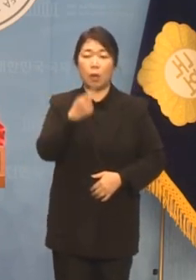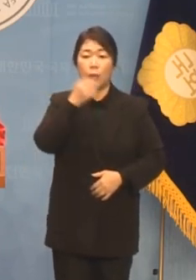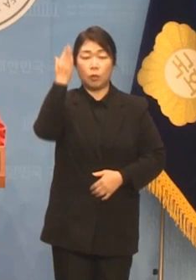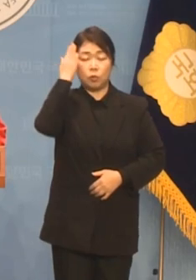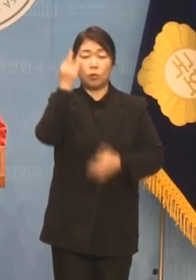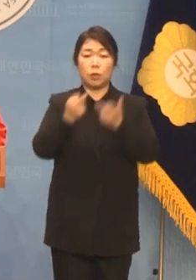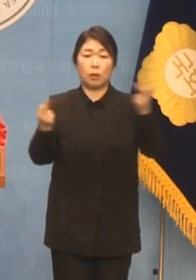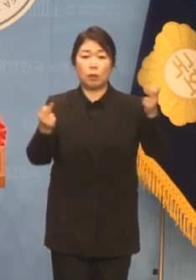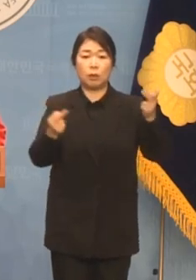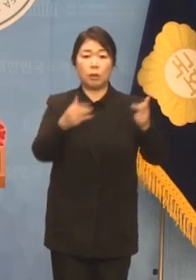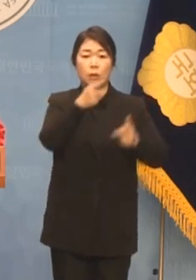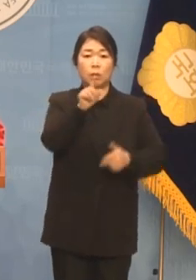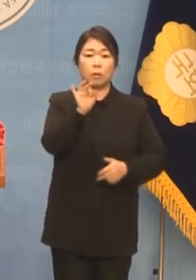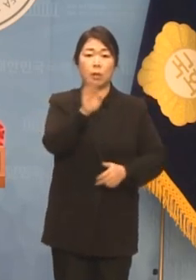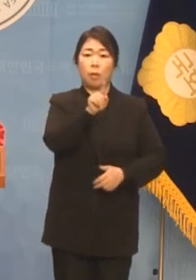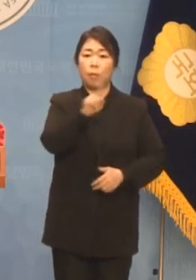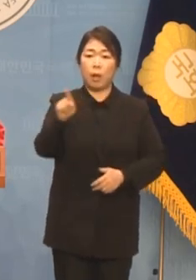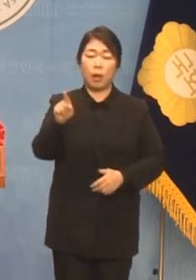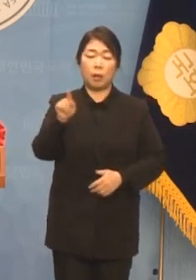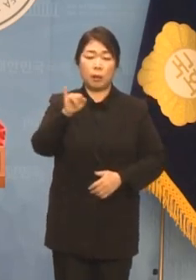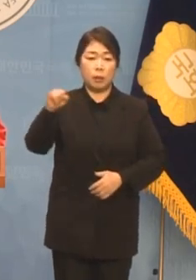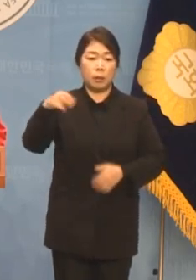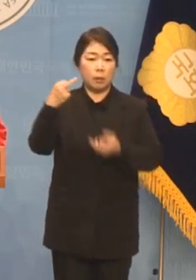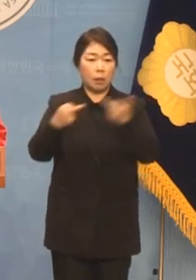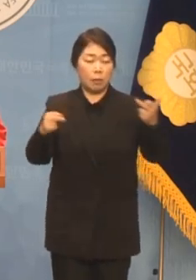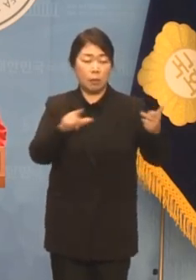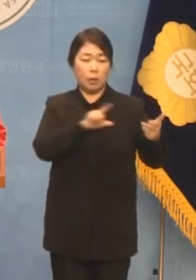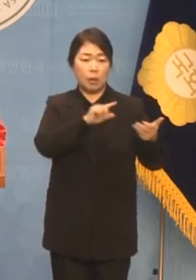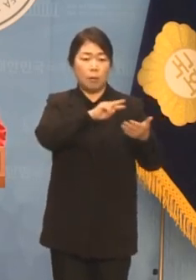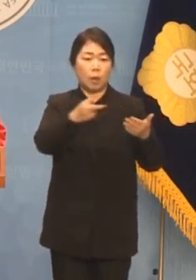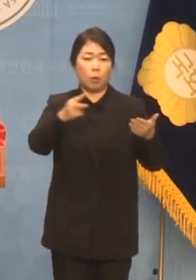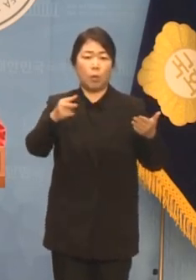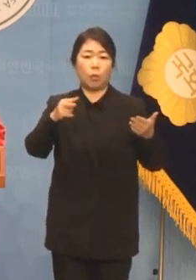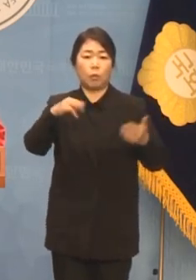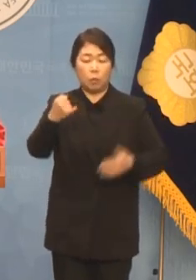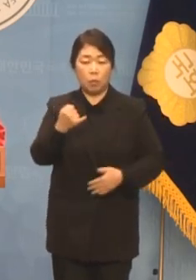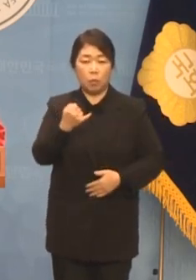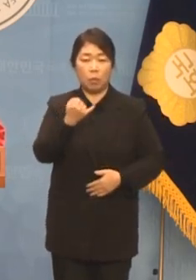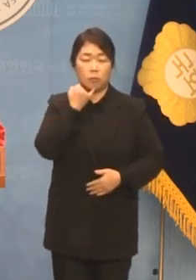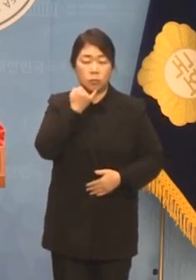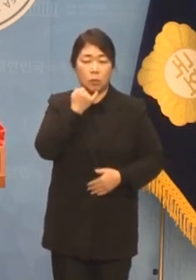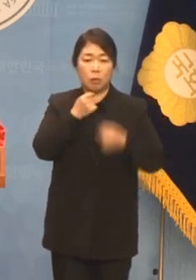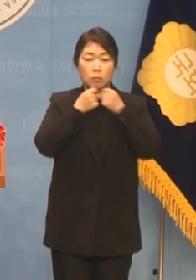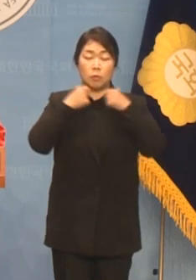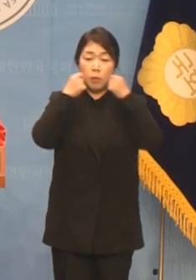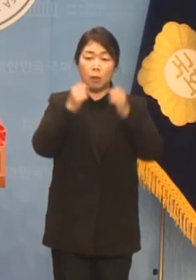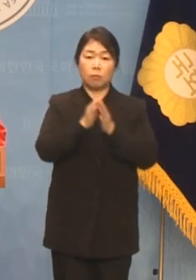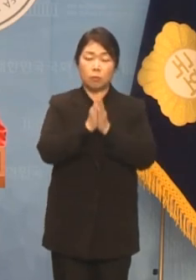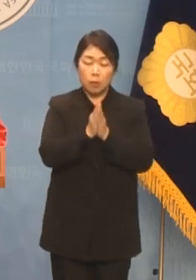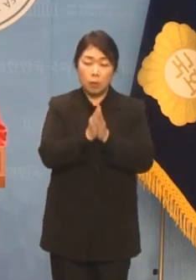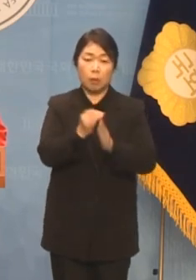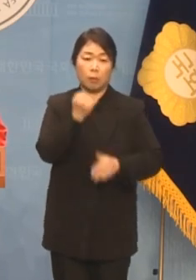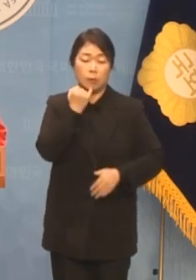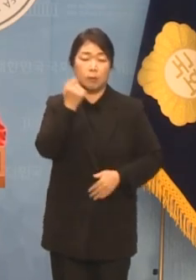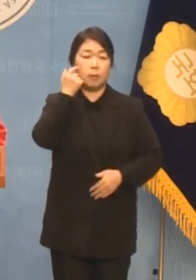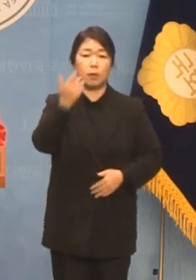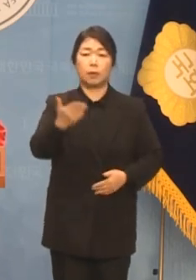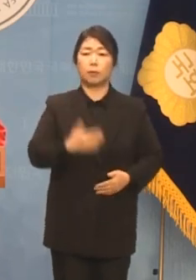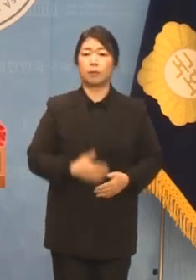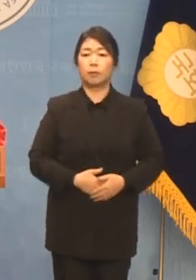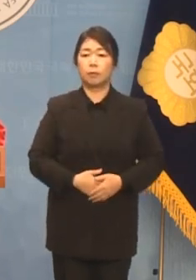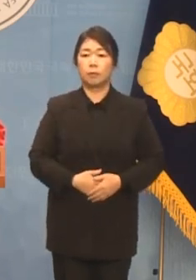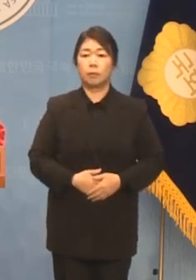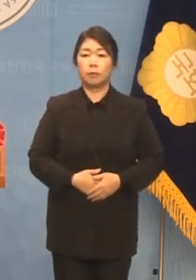백두산이 청 바위산으로 둔갑해 그저 웃으며 세세 해야 합니까이